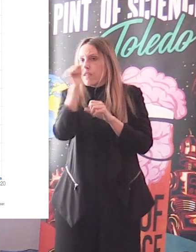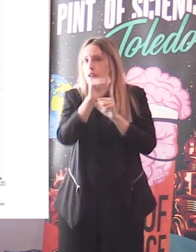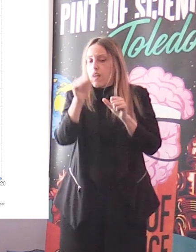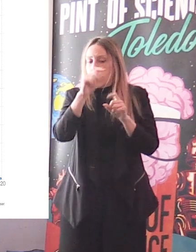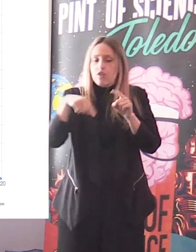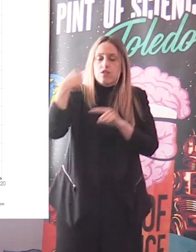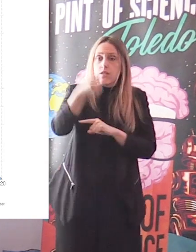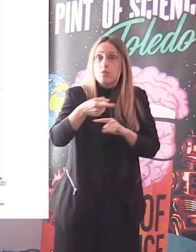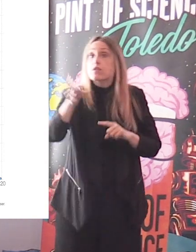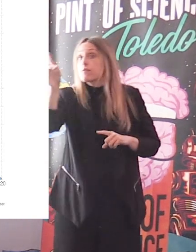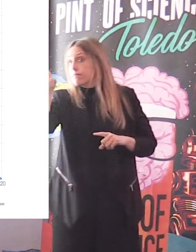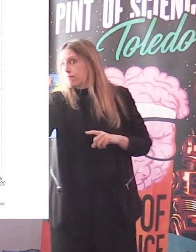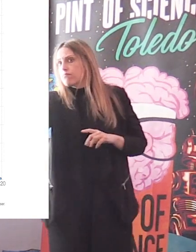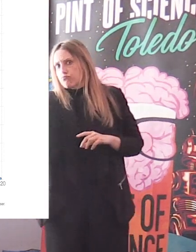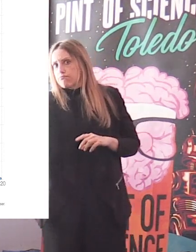¿Sí?